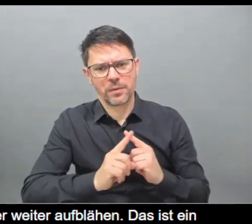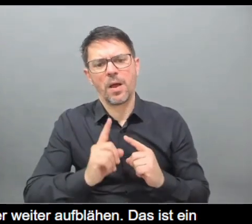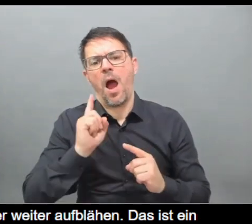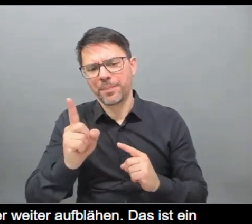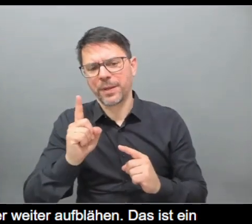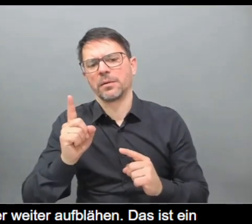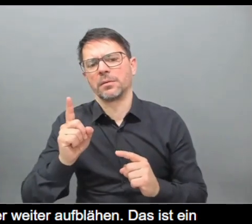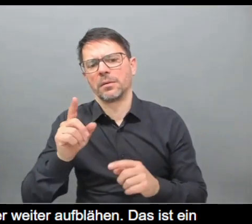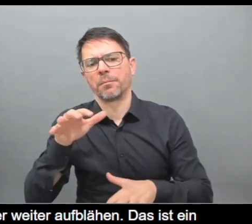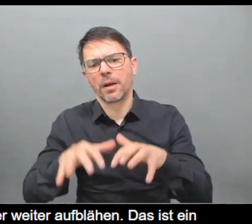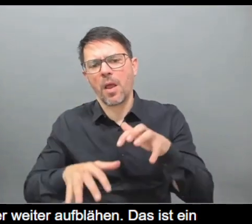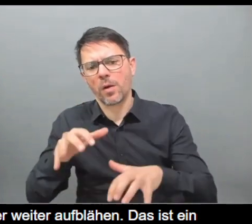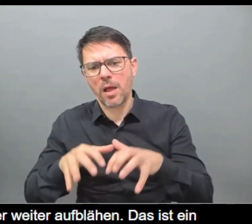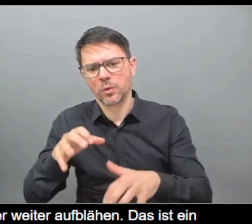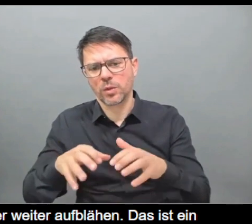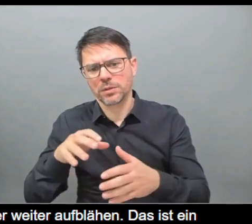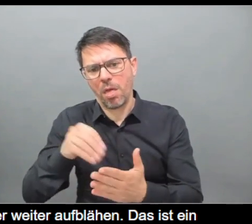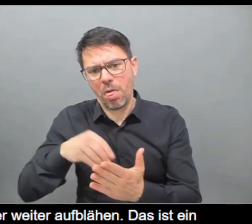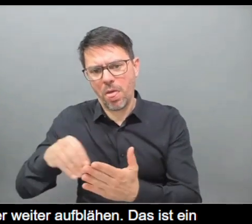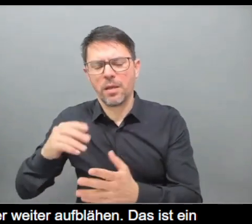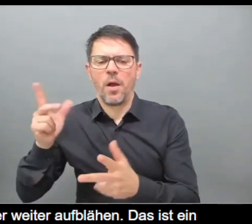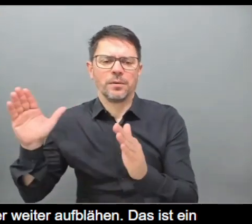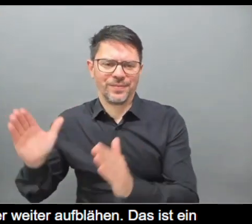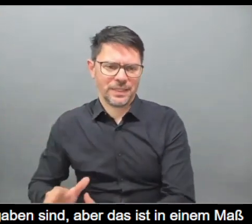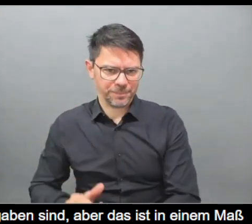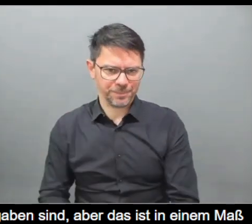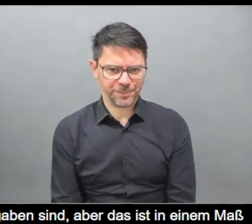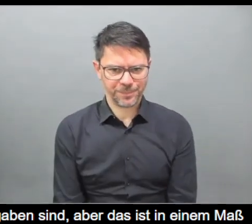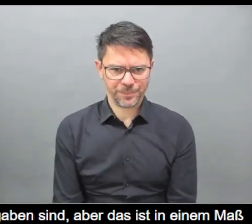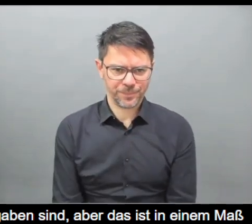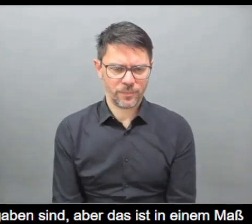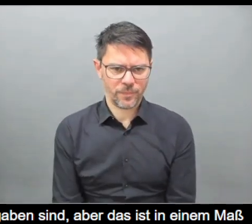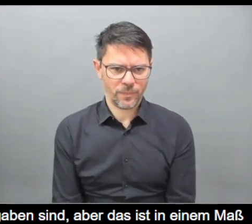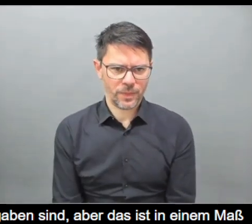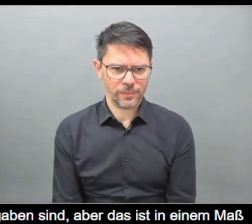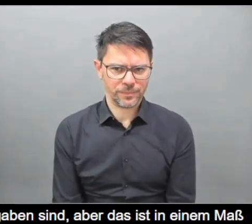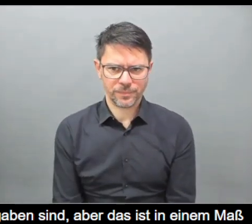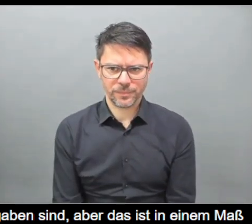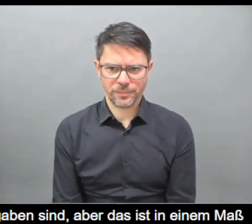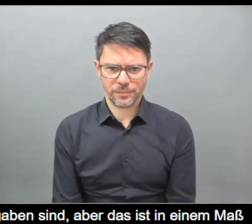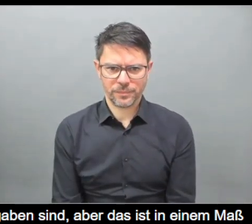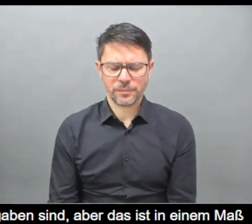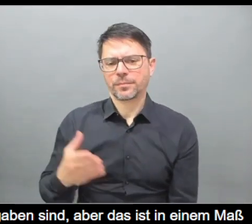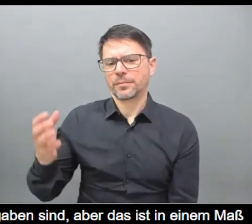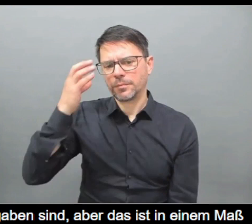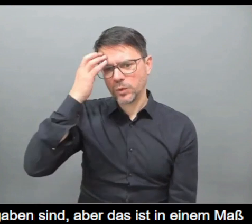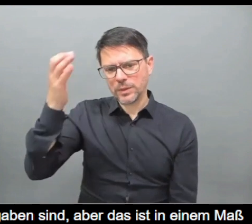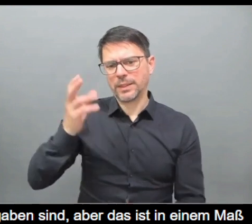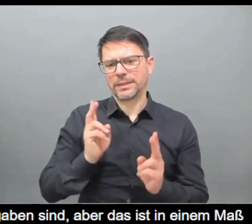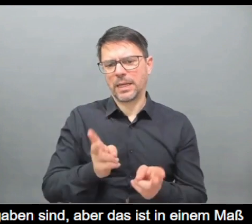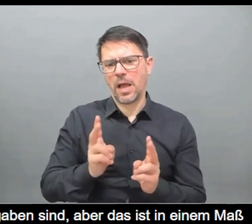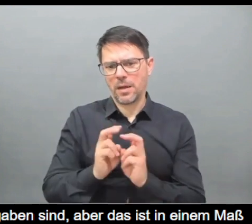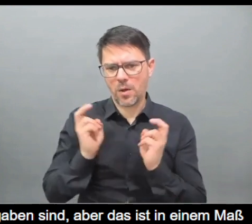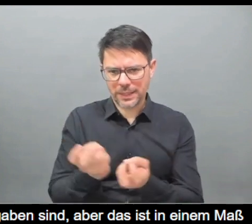Situation wie der, wo es ja um nichts Geringeres geht, als schon um die Frage der Zukunft der Weltordnung,